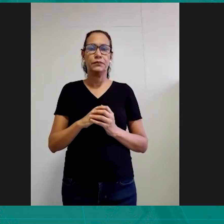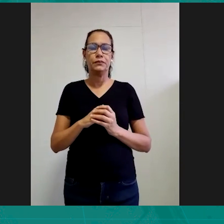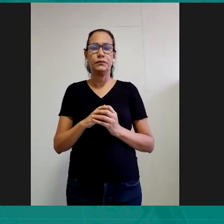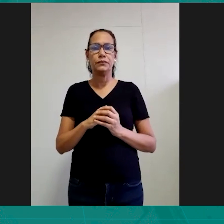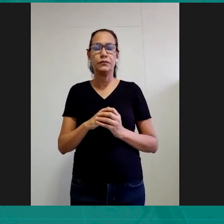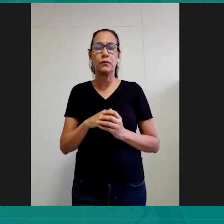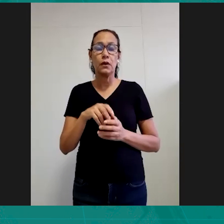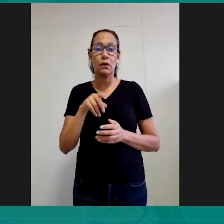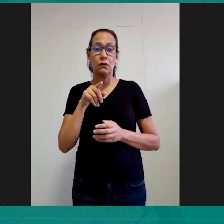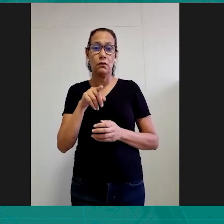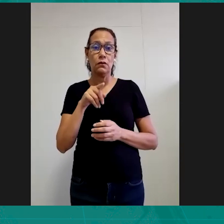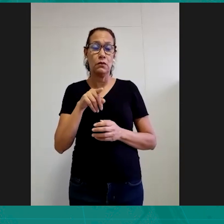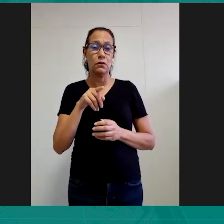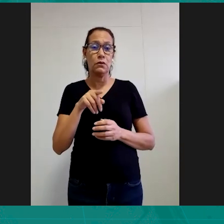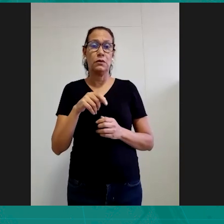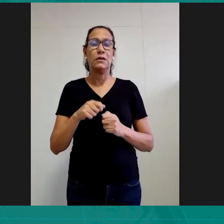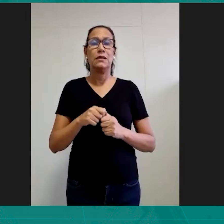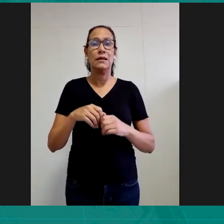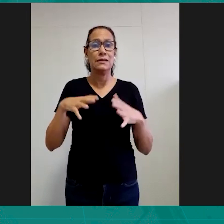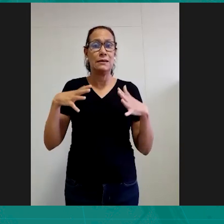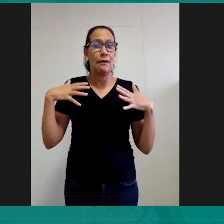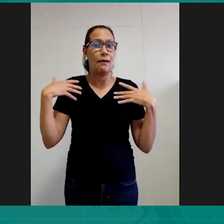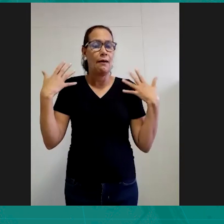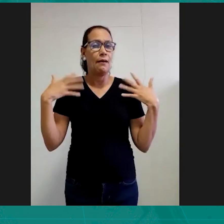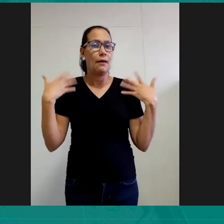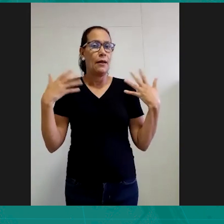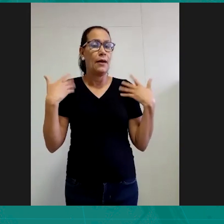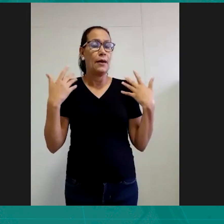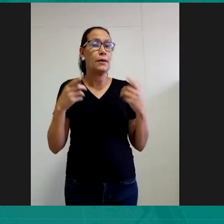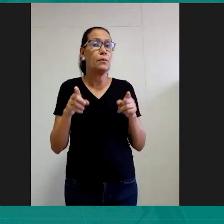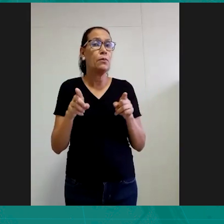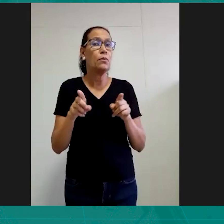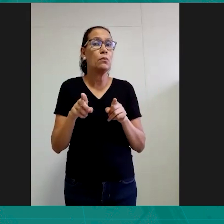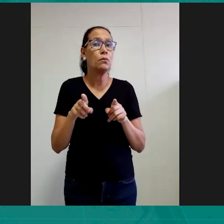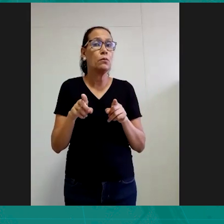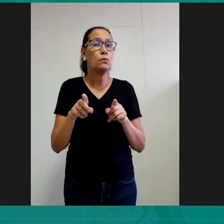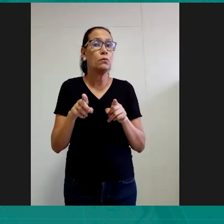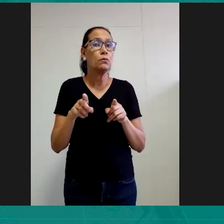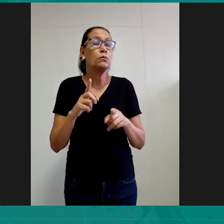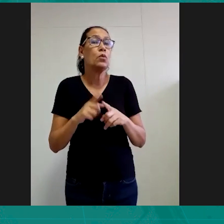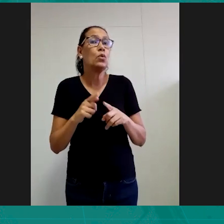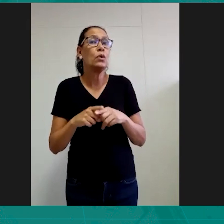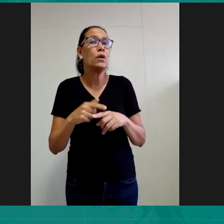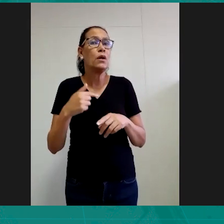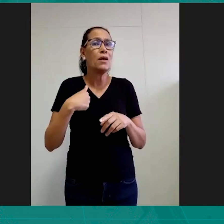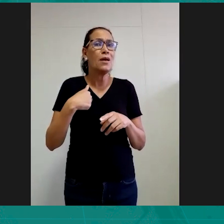alegrar-vos-ieis de que eu vá para o Pai, pois o Pai é maior do que eu, né?